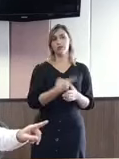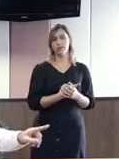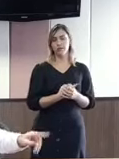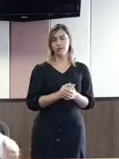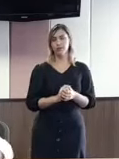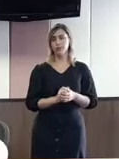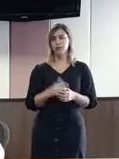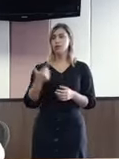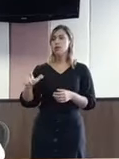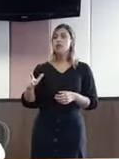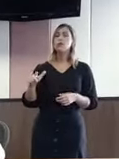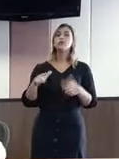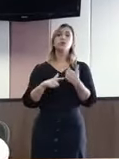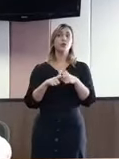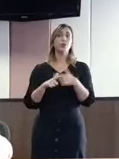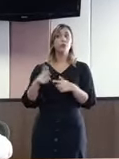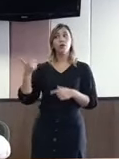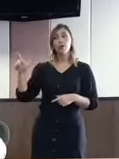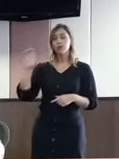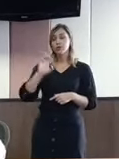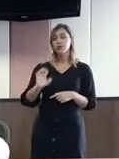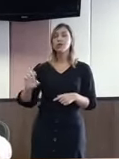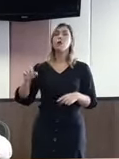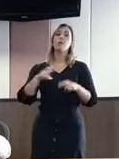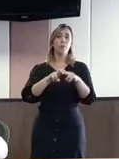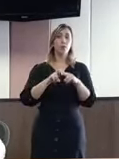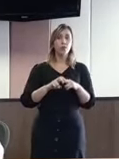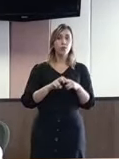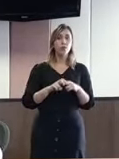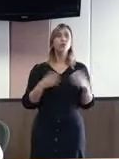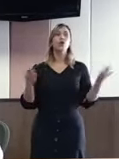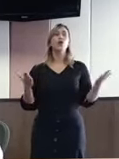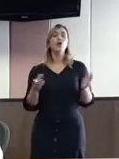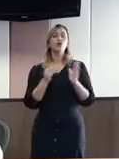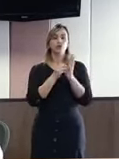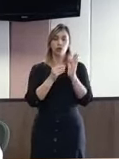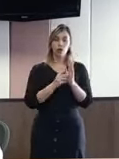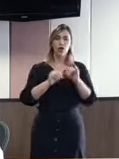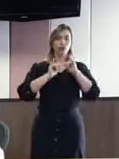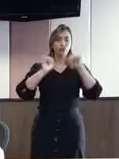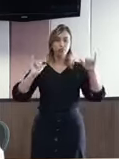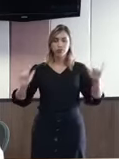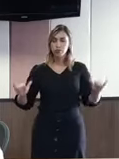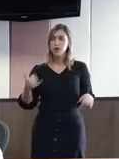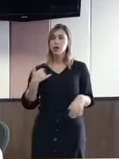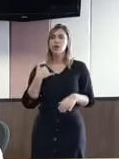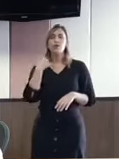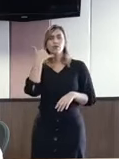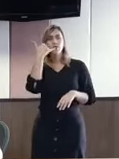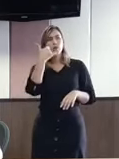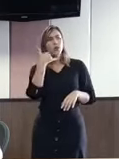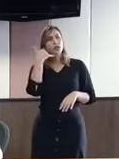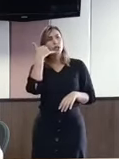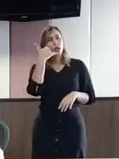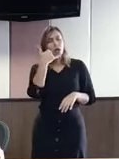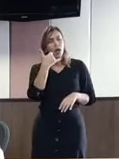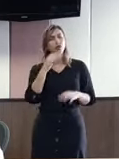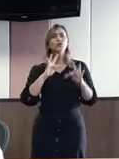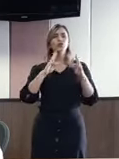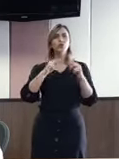nos outros estados. Por isso que eu vou dialogar, vamos soltar o decreto hoje, eu vou ligar para todos os prefeitos, né?